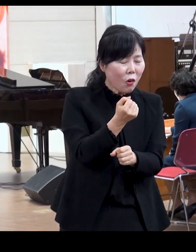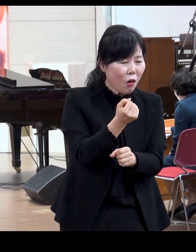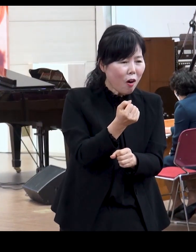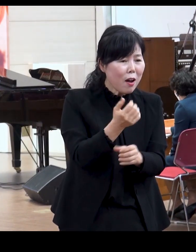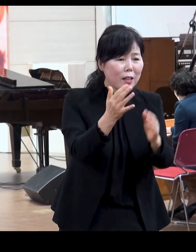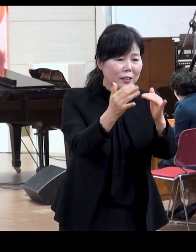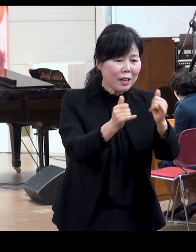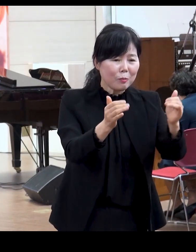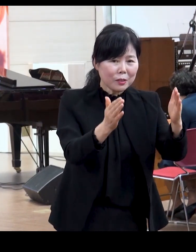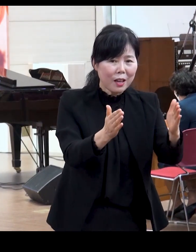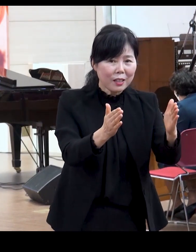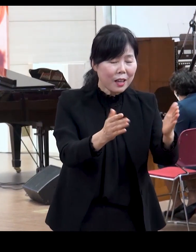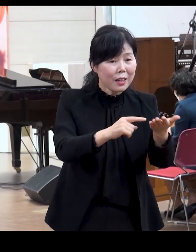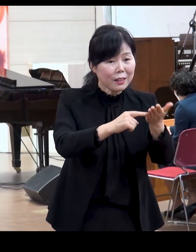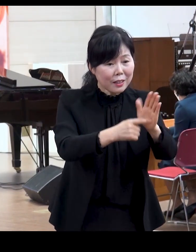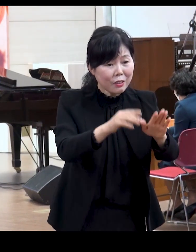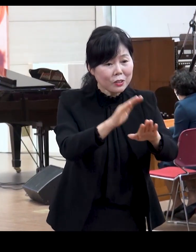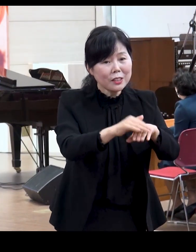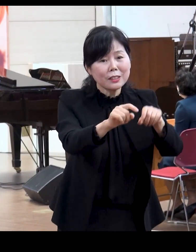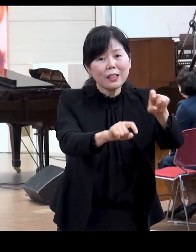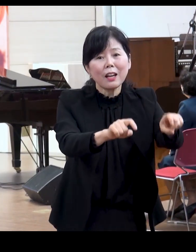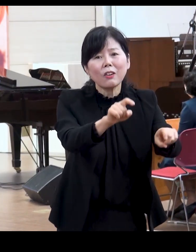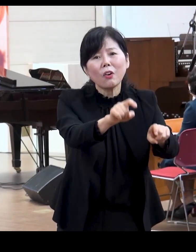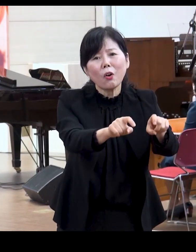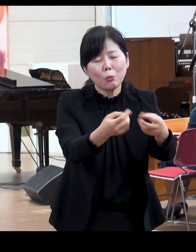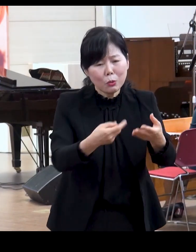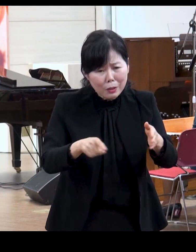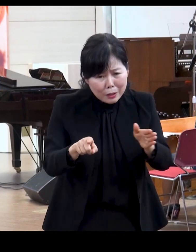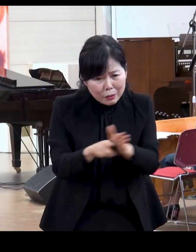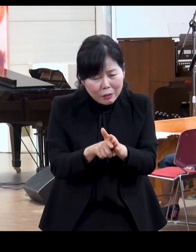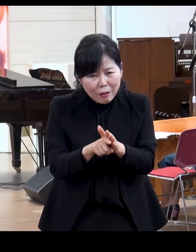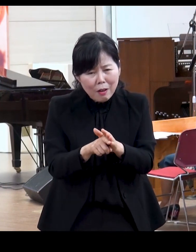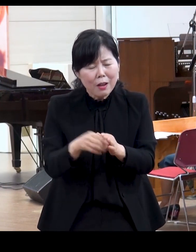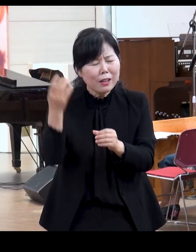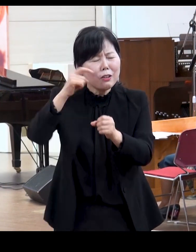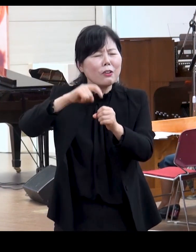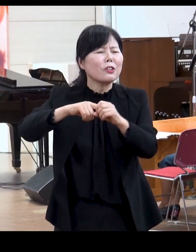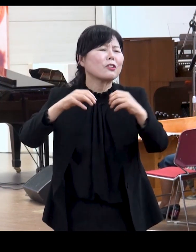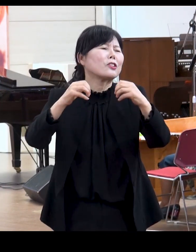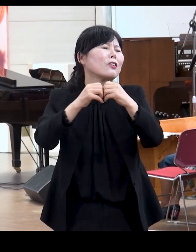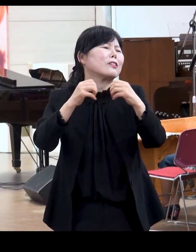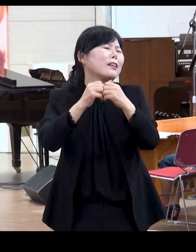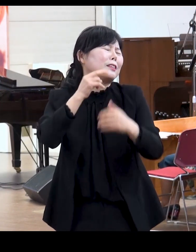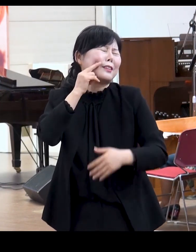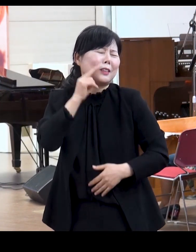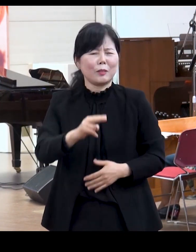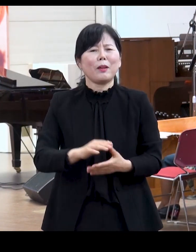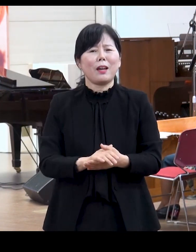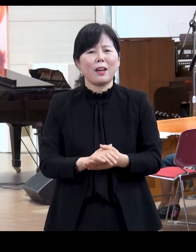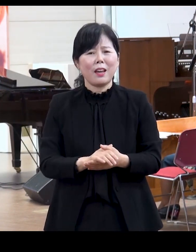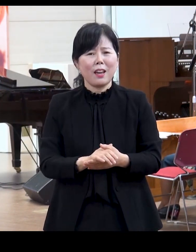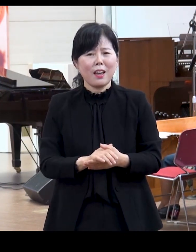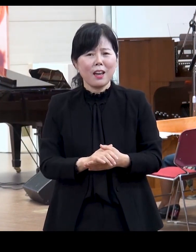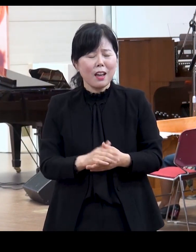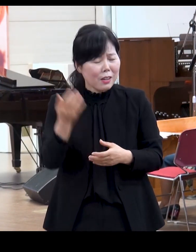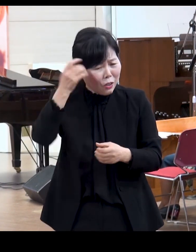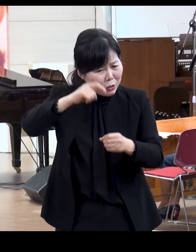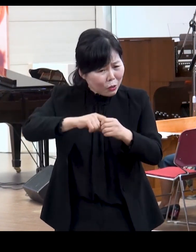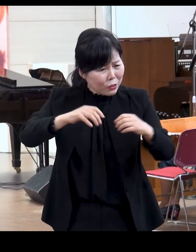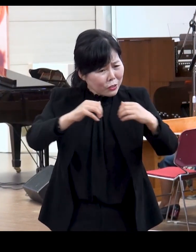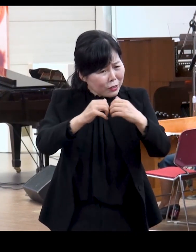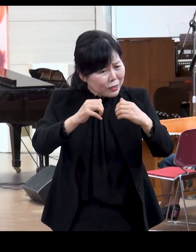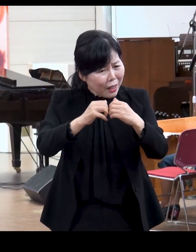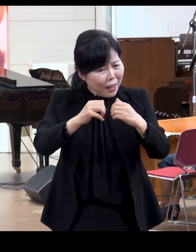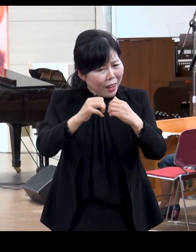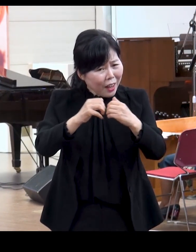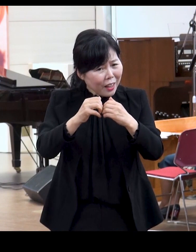구체적인 사랑으로 바꿔내는 이것은요, 정말 치열한 영적인 싸움입니다. 그 싸움을 이기지 못하면 표현될 수가